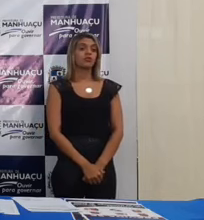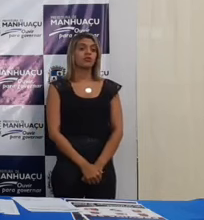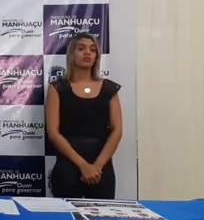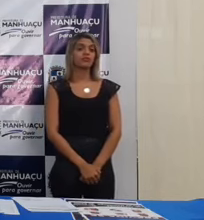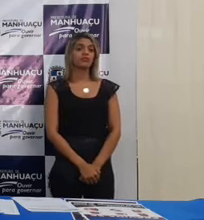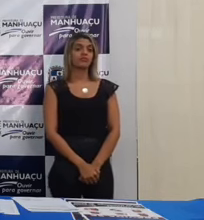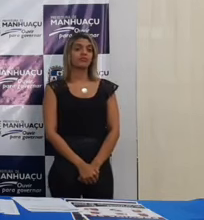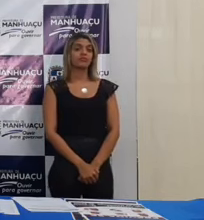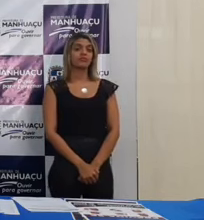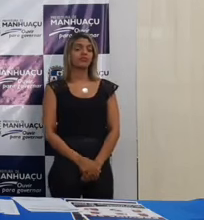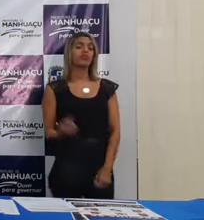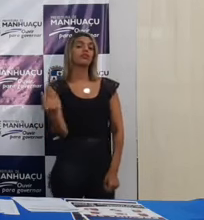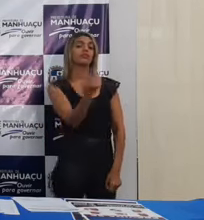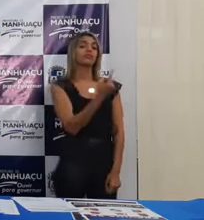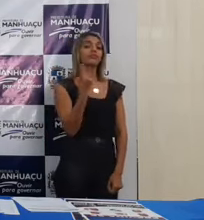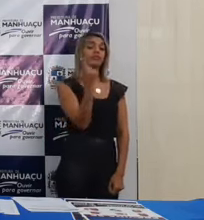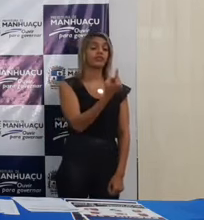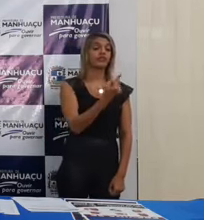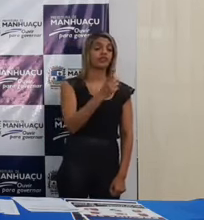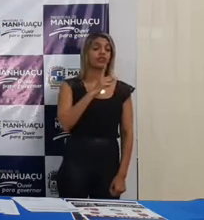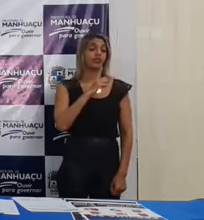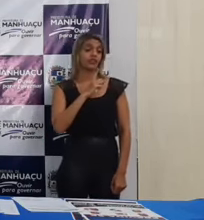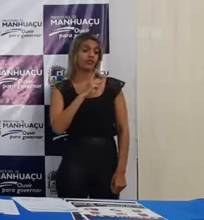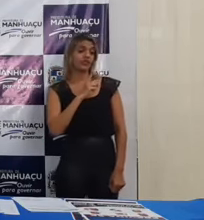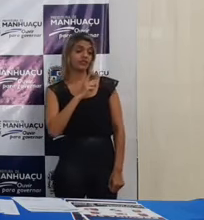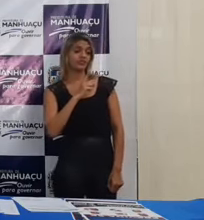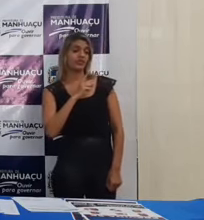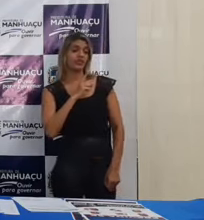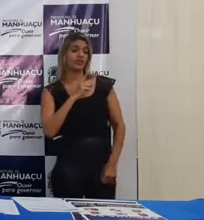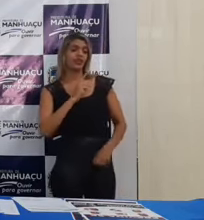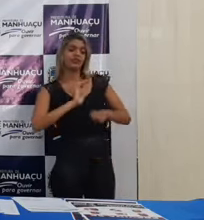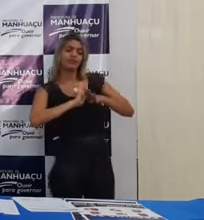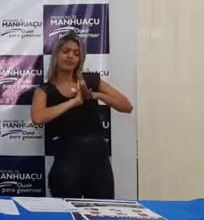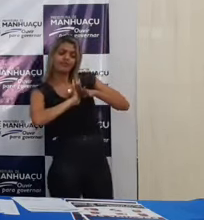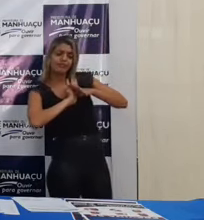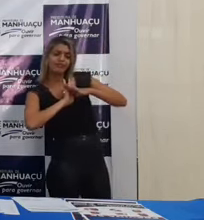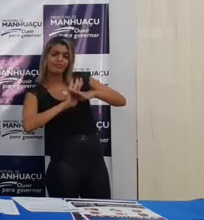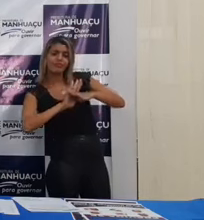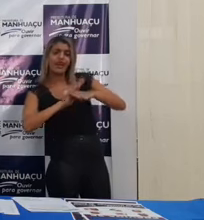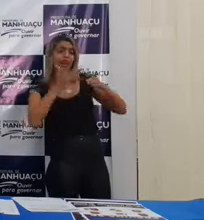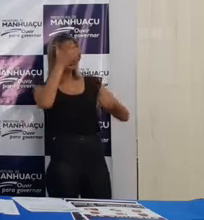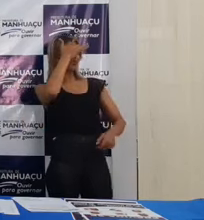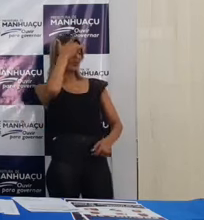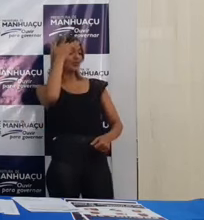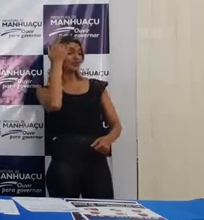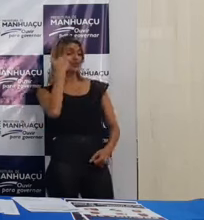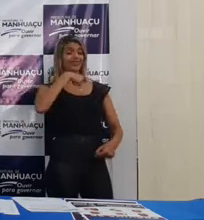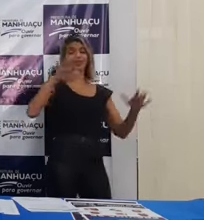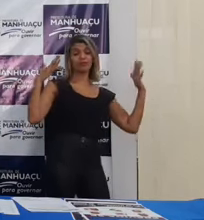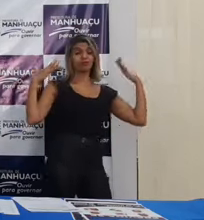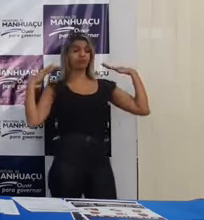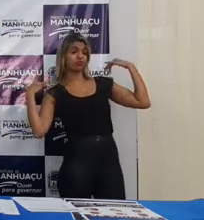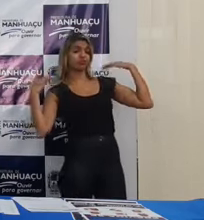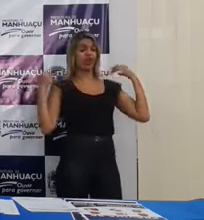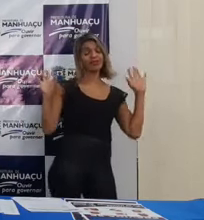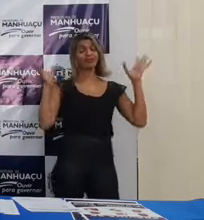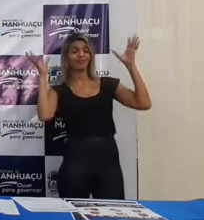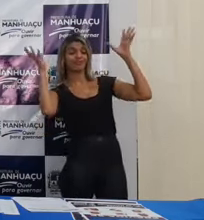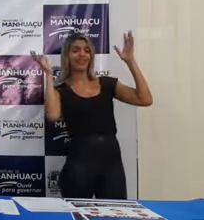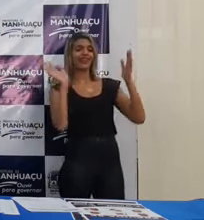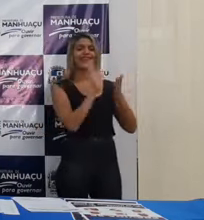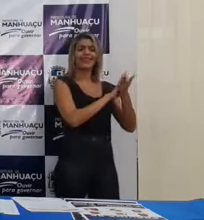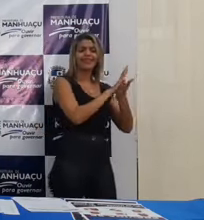serviço para atuar nisso. Mas isso são pessoas que não estão conscientes, que vão para a rua. Houve a reclamação um dia desse